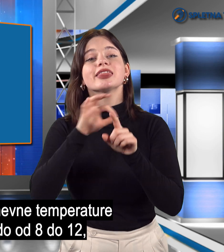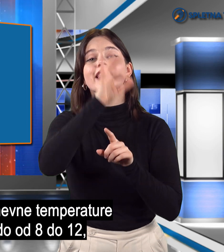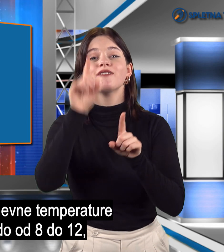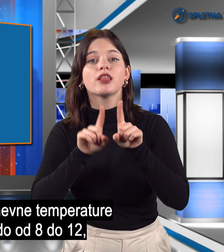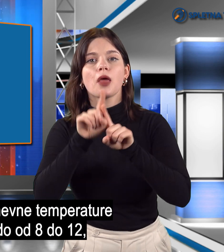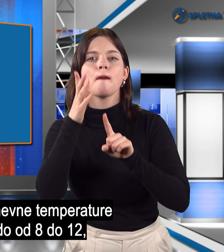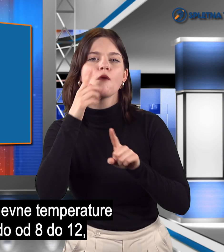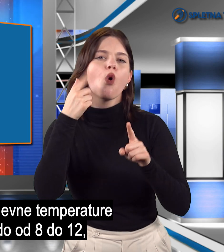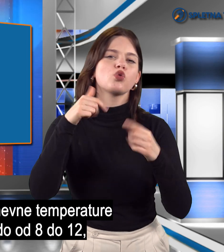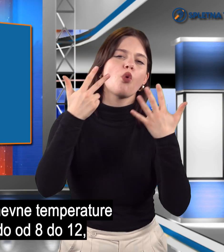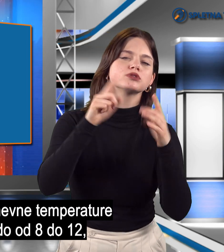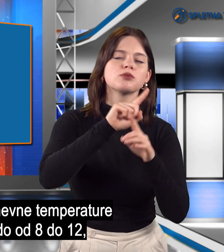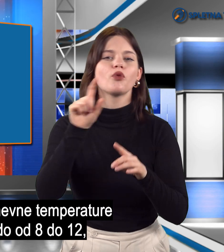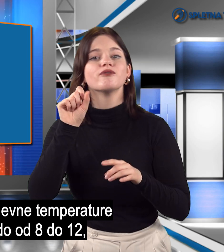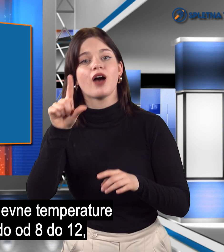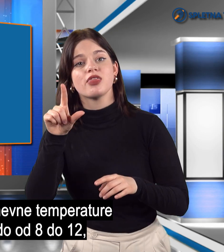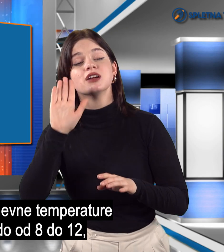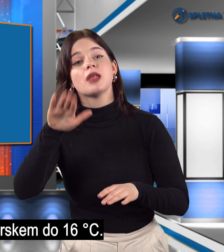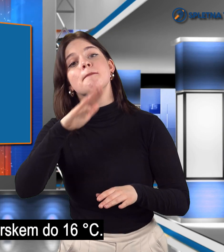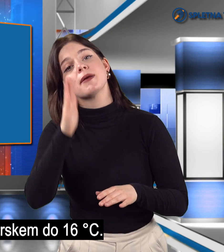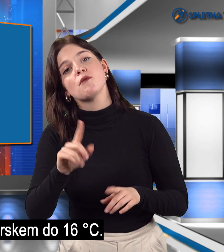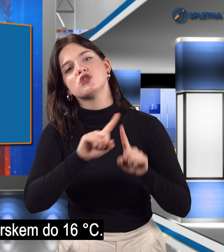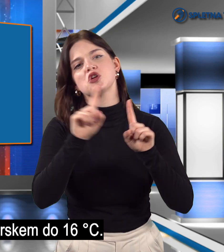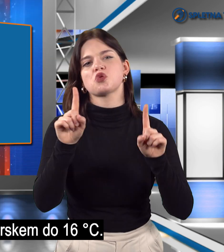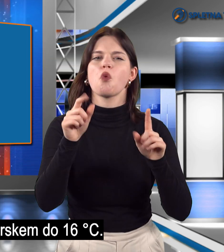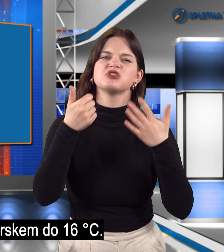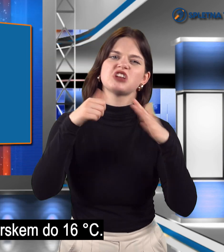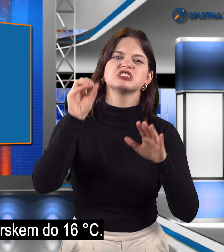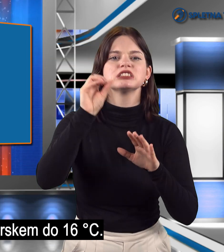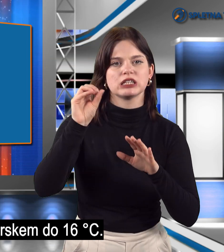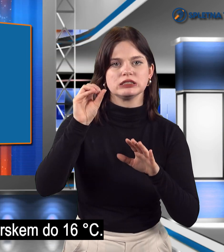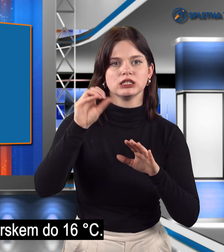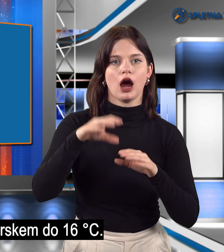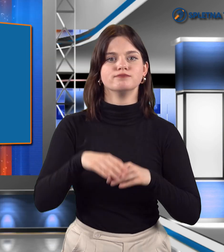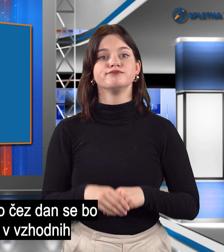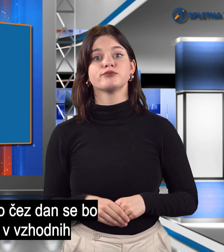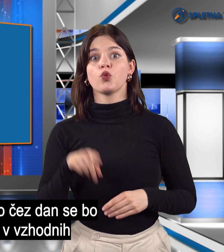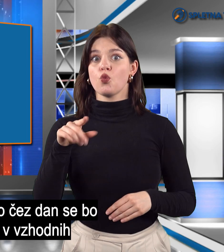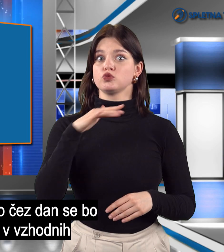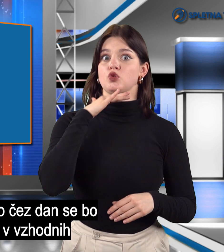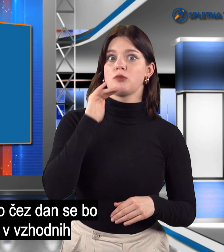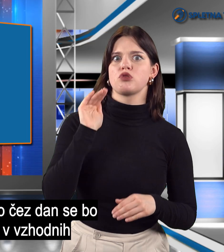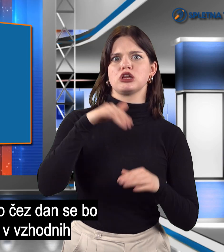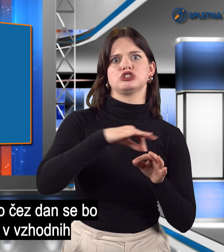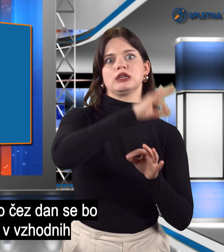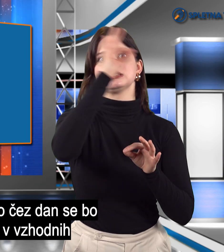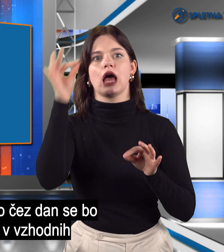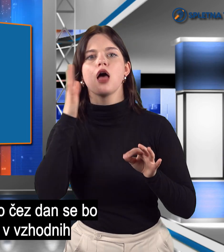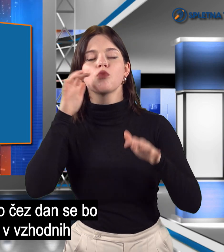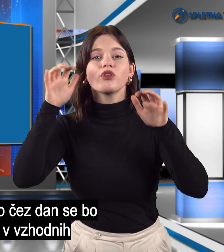temperature pa bodo od 8 do 12, na Primorskem do 16 stopinj Celzija. V soboto čez dan se bo dež